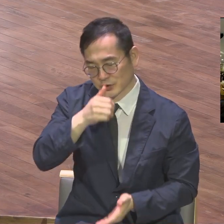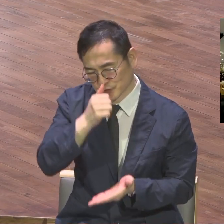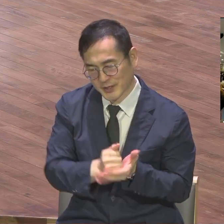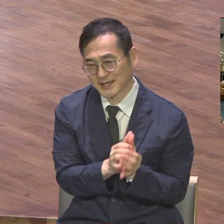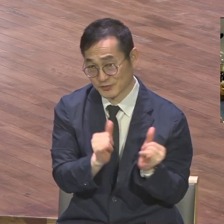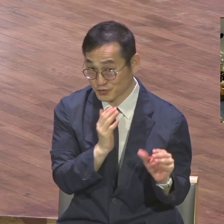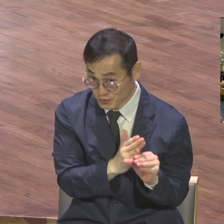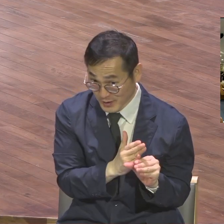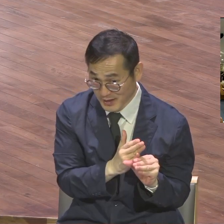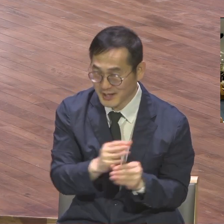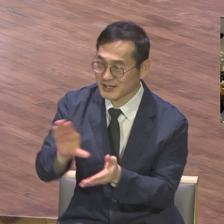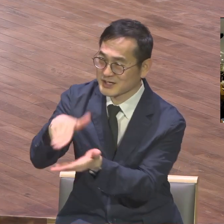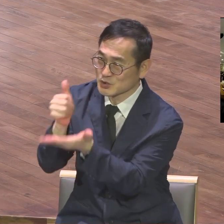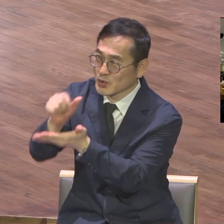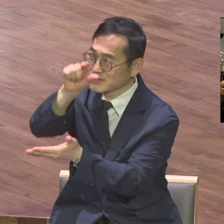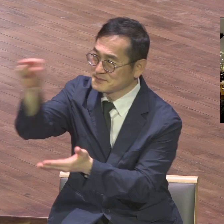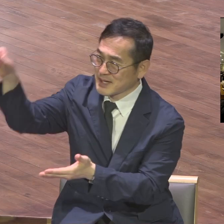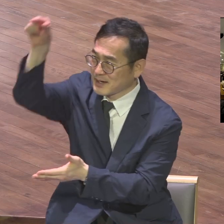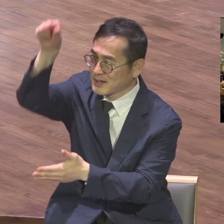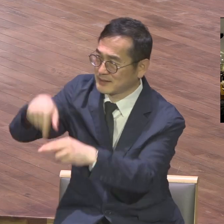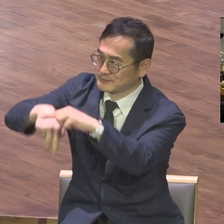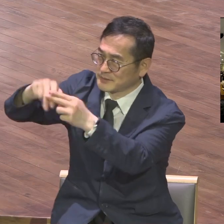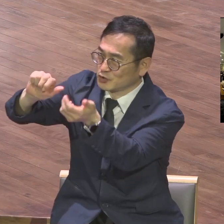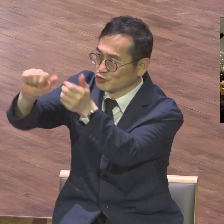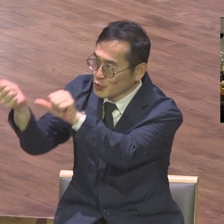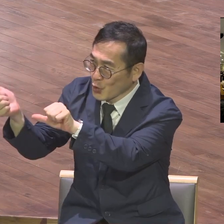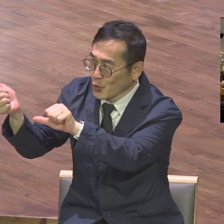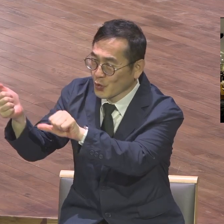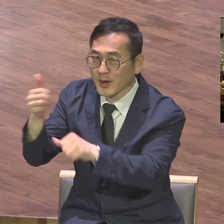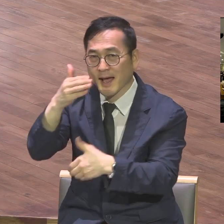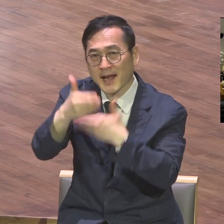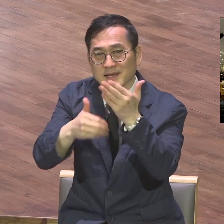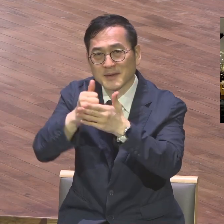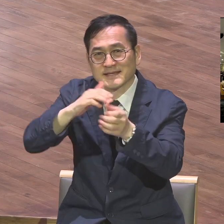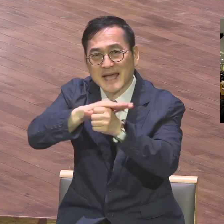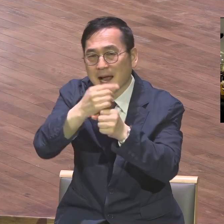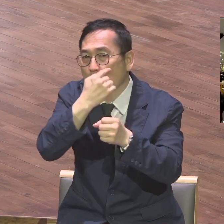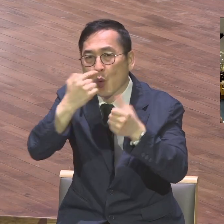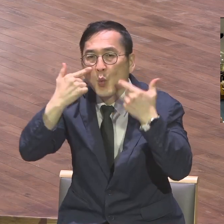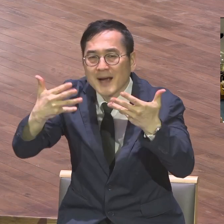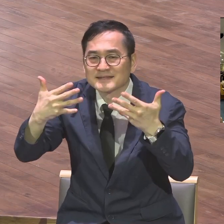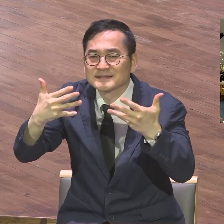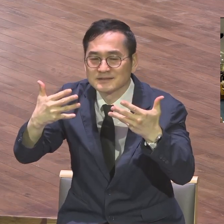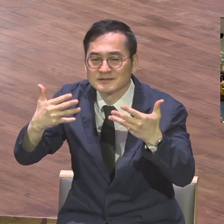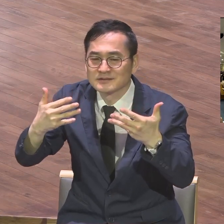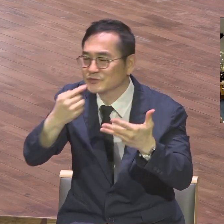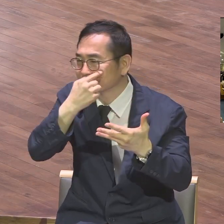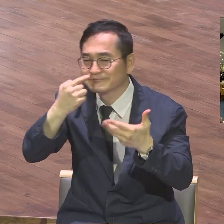때 그리스도께서 십자가에 죽으심으로 하나님께서 우리 향하신 자기 사랑을 확증하셨느니라.